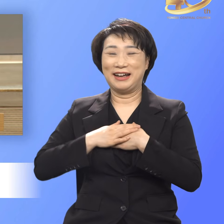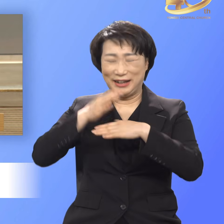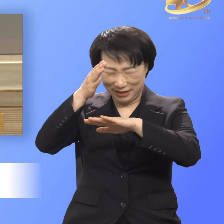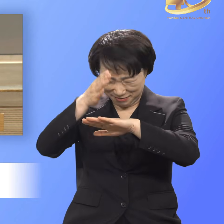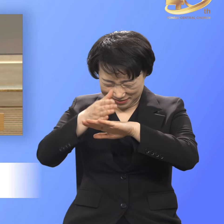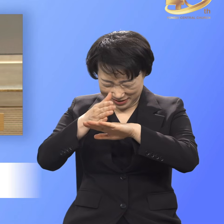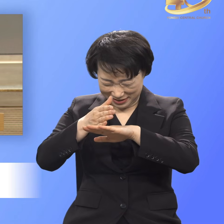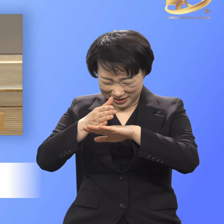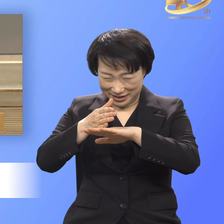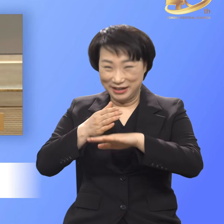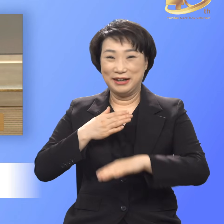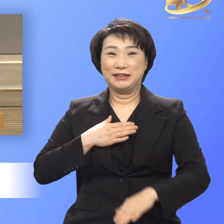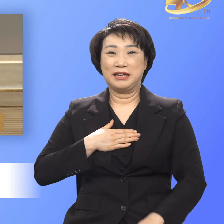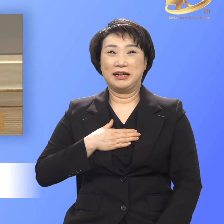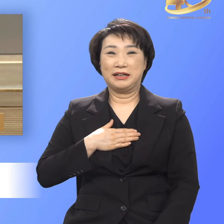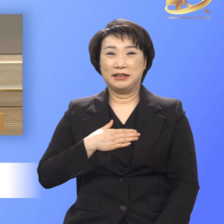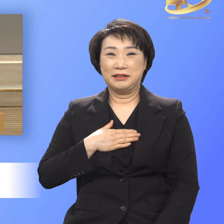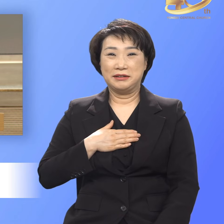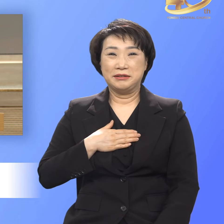감사하다.